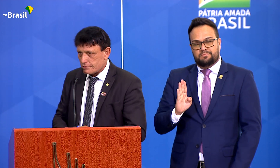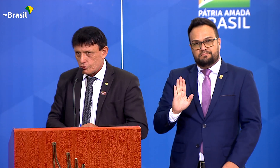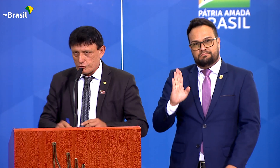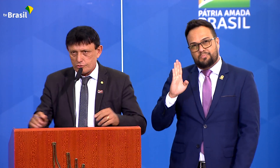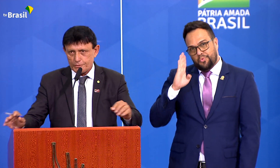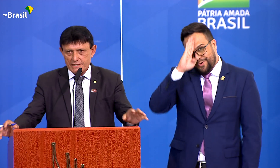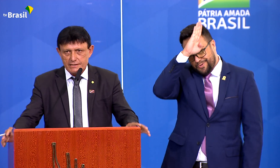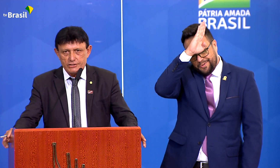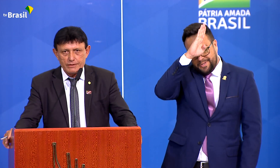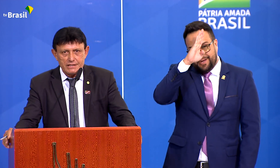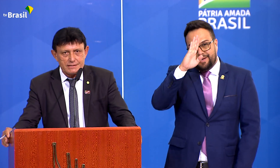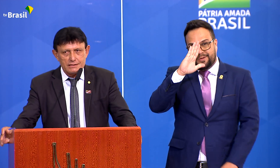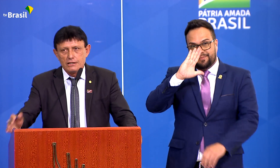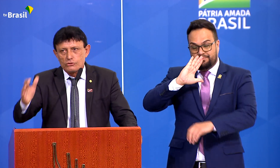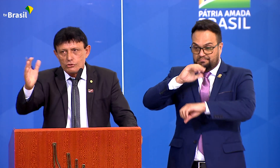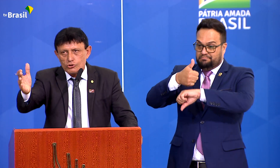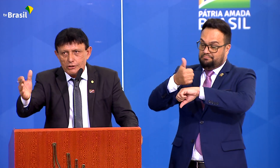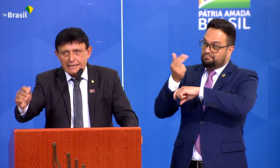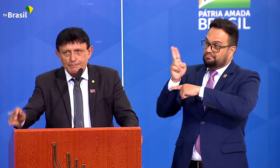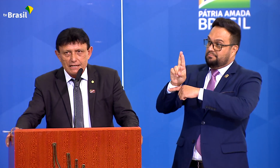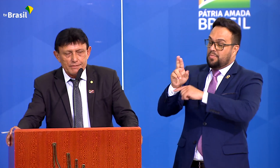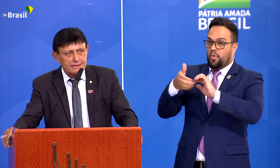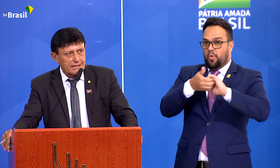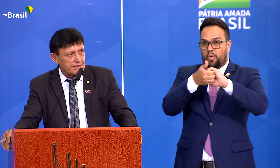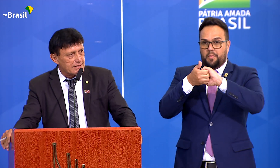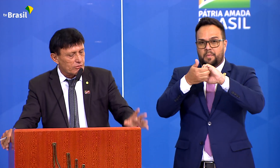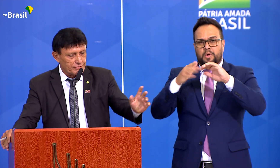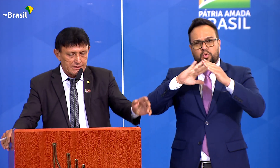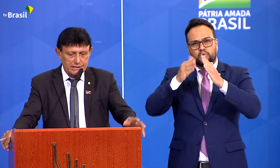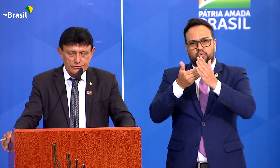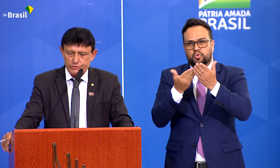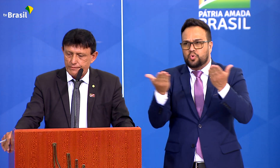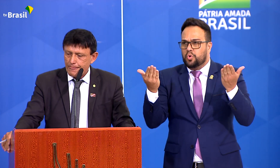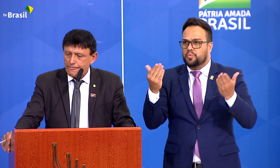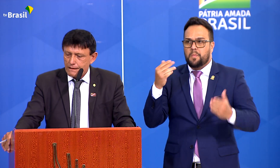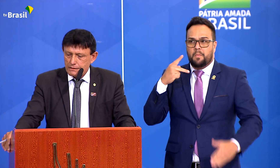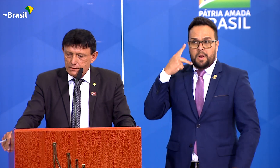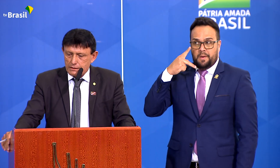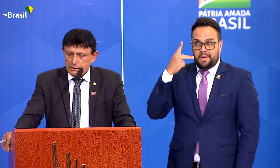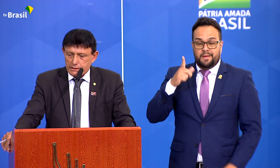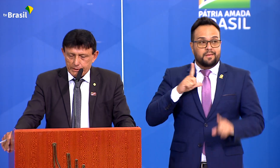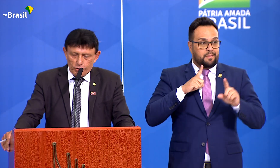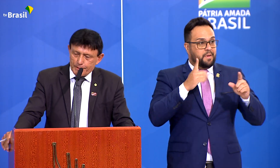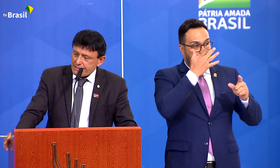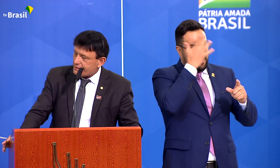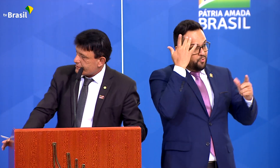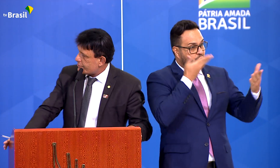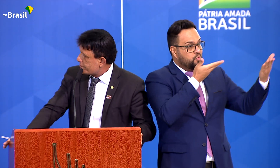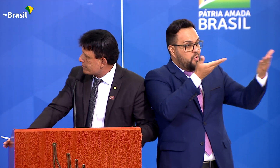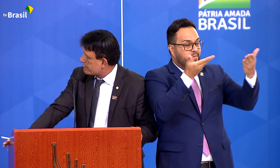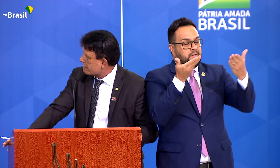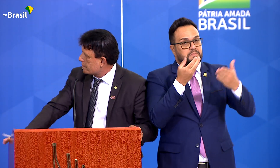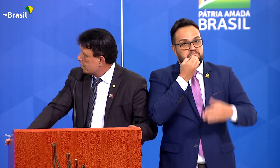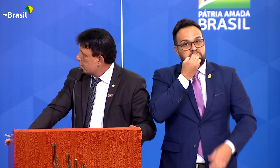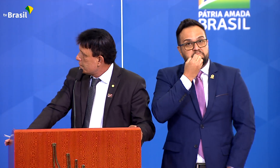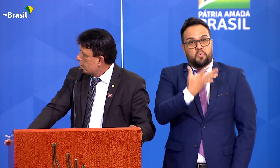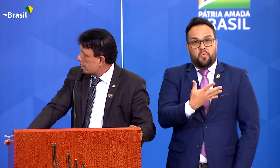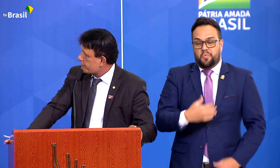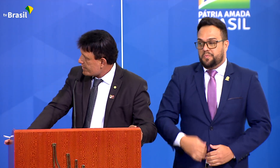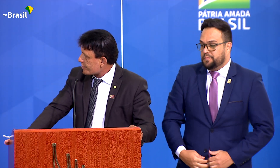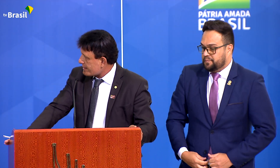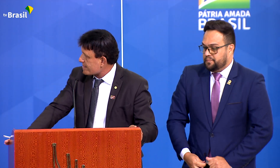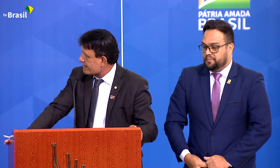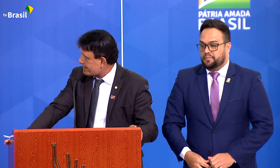cumprimento a todos os presentes na mesa todos os colegas parlamentares e convidados Ah que bom presidente